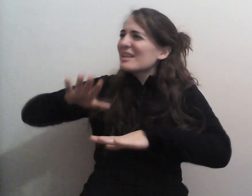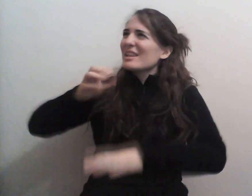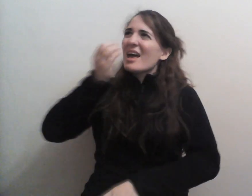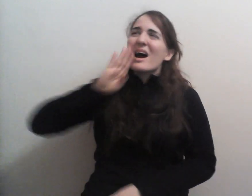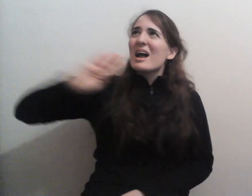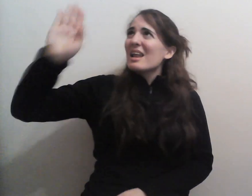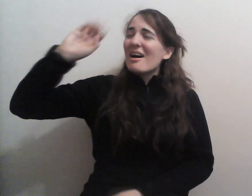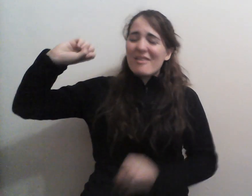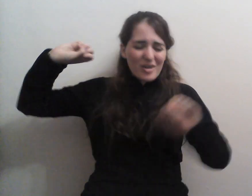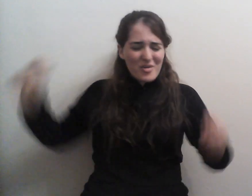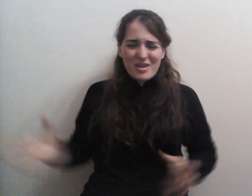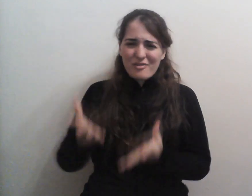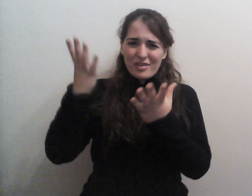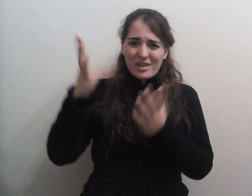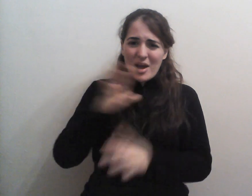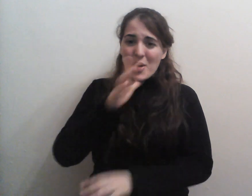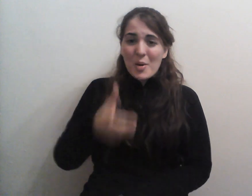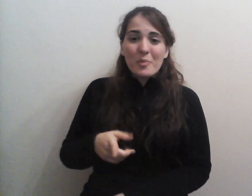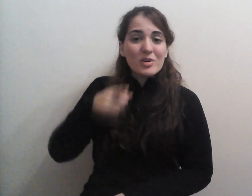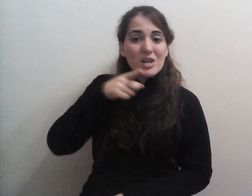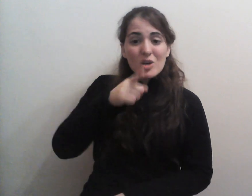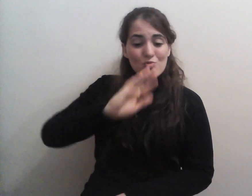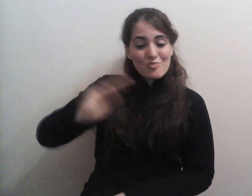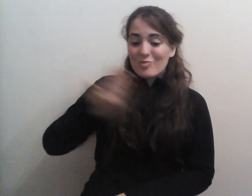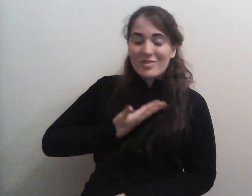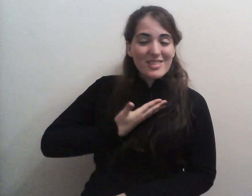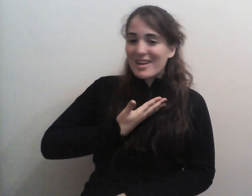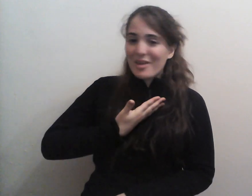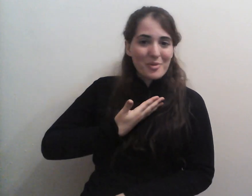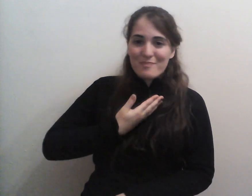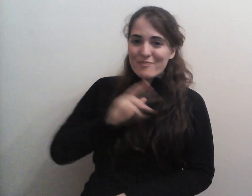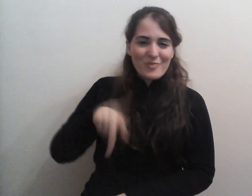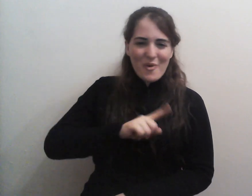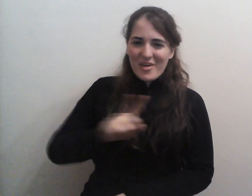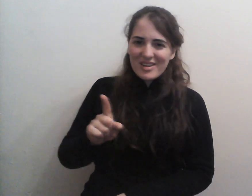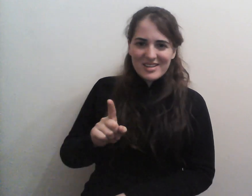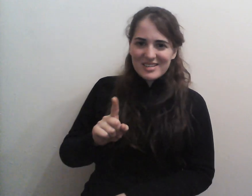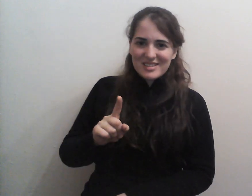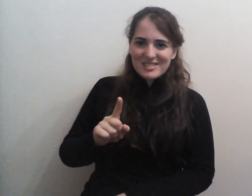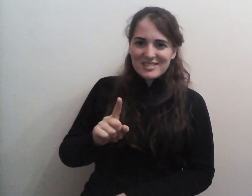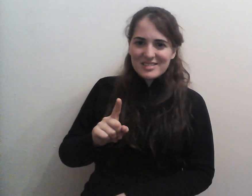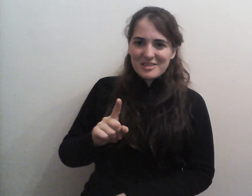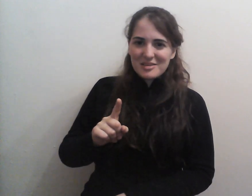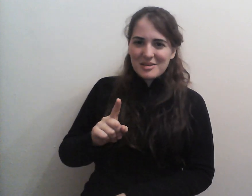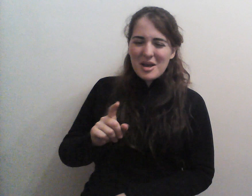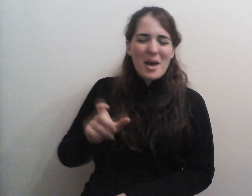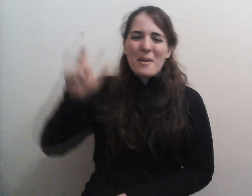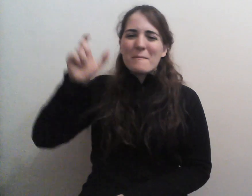Cristo, porque ya no podrás ser más condenado. ¿Quién? ¿Quién es el que te condenará? Cristo es el que